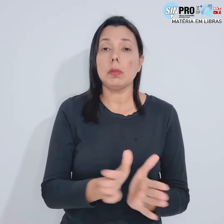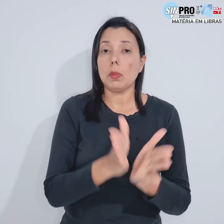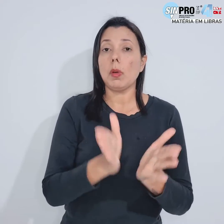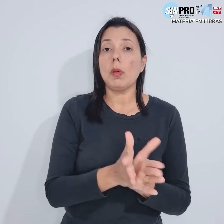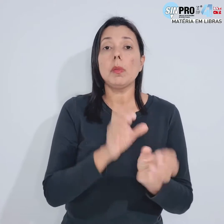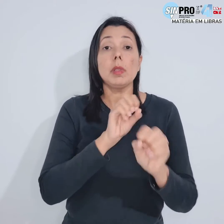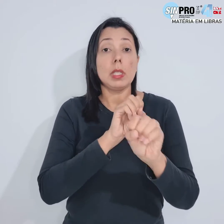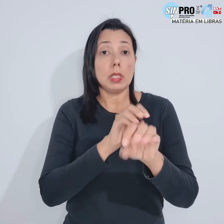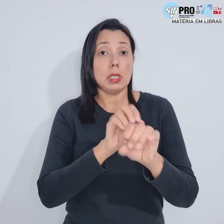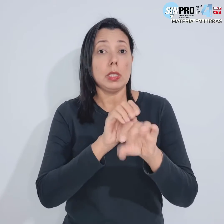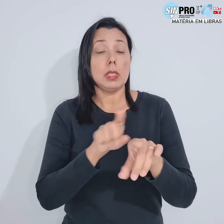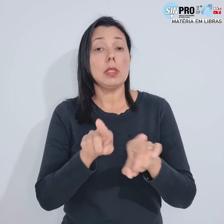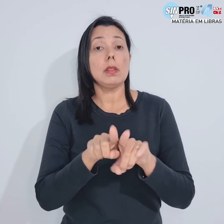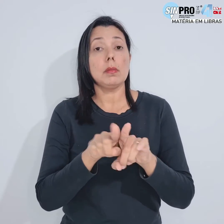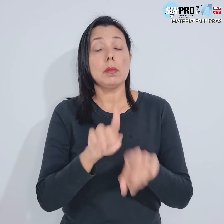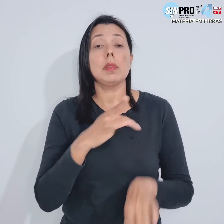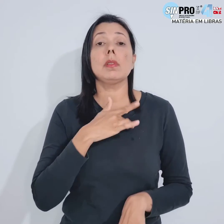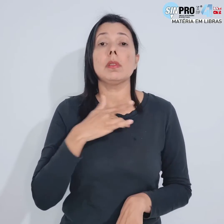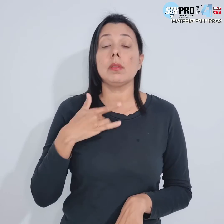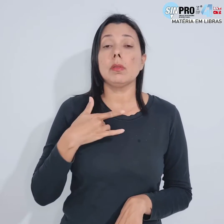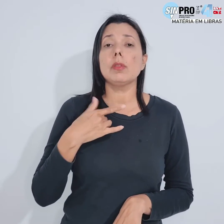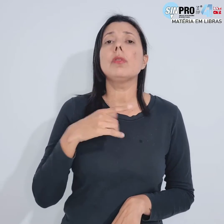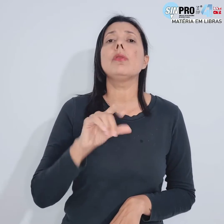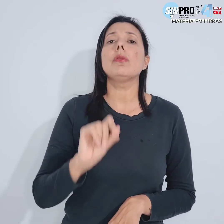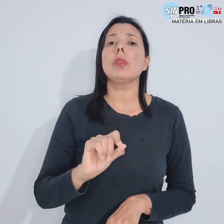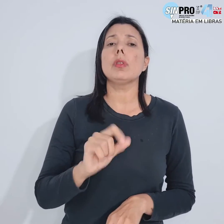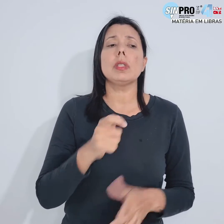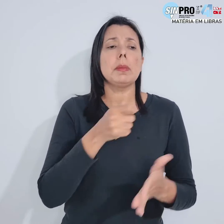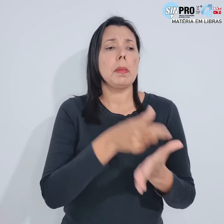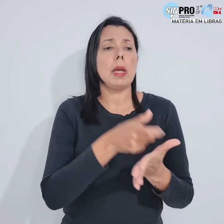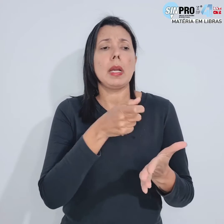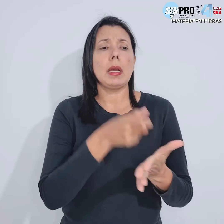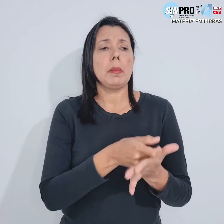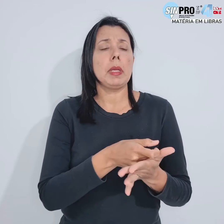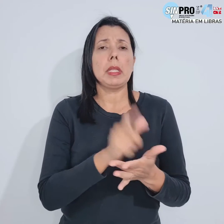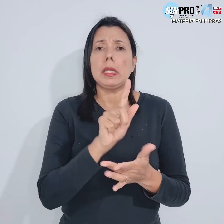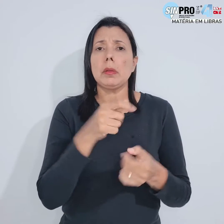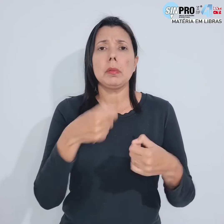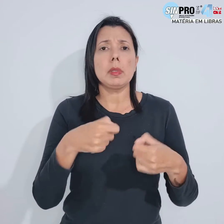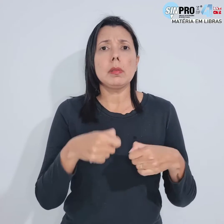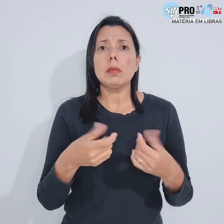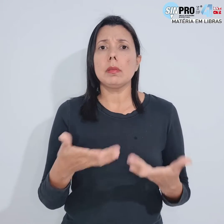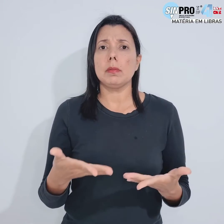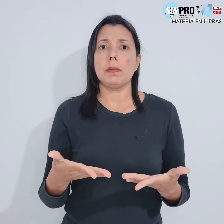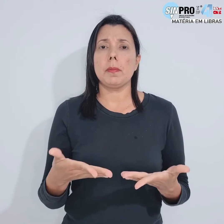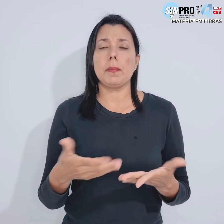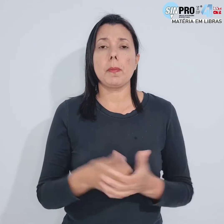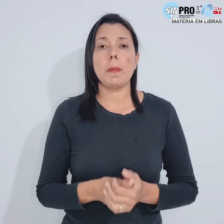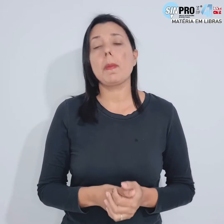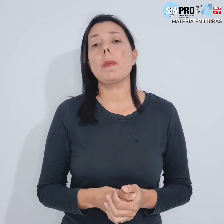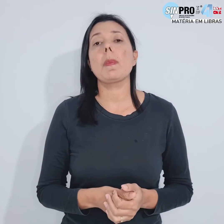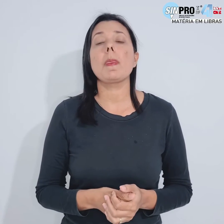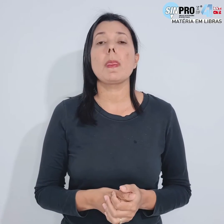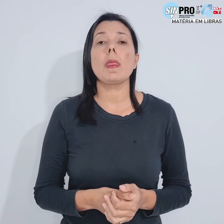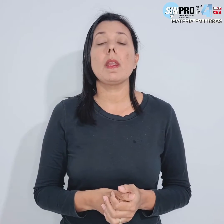com educação e com saúde, fossem despesas desnecessárias. Em